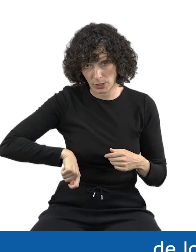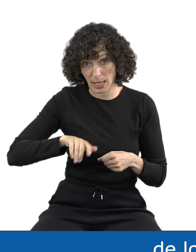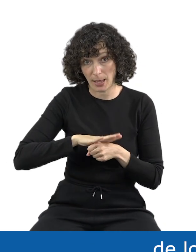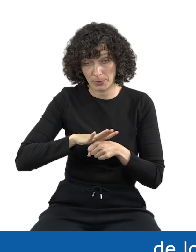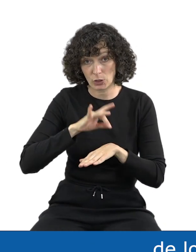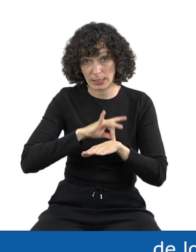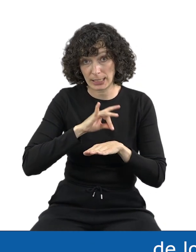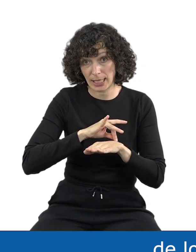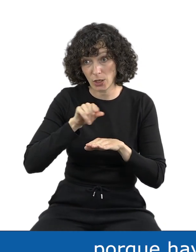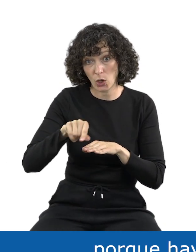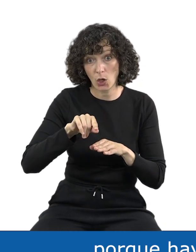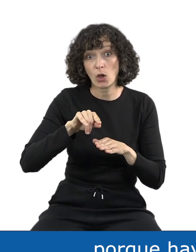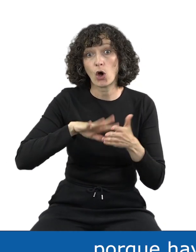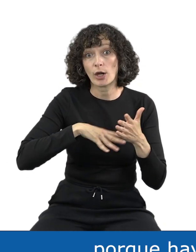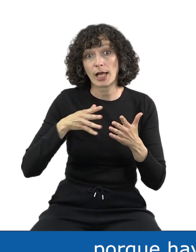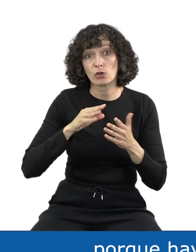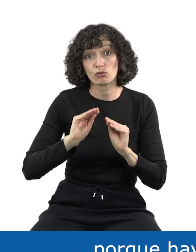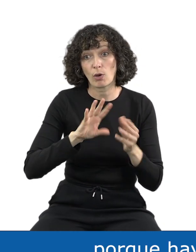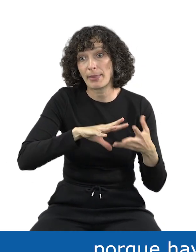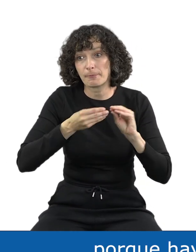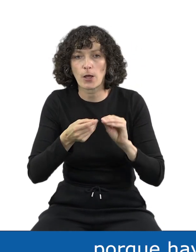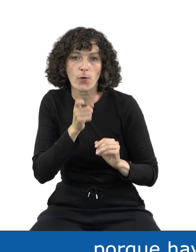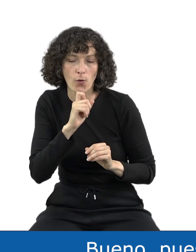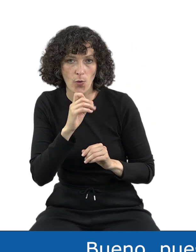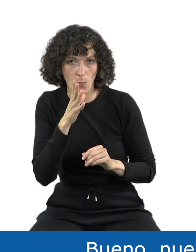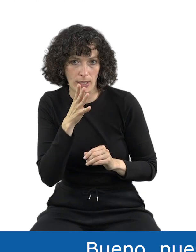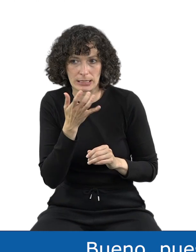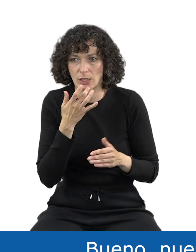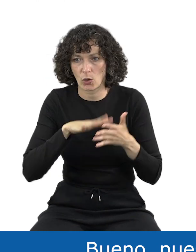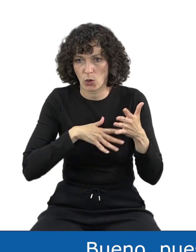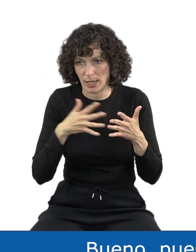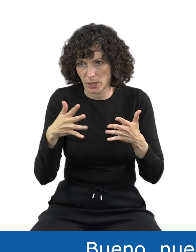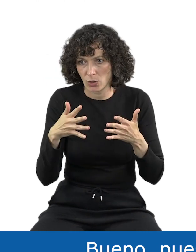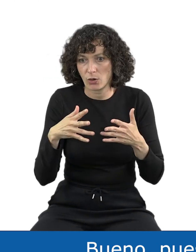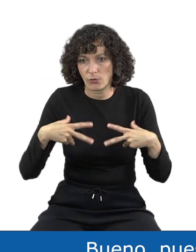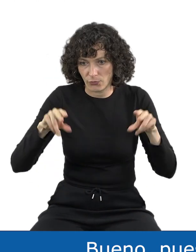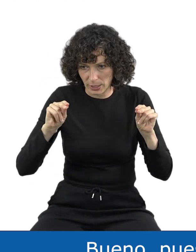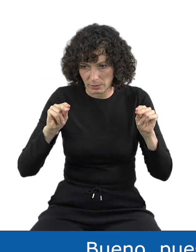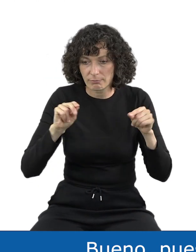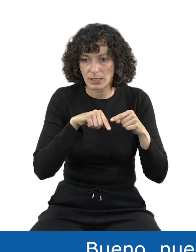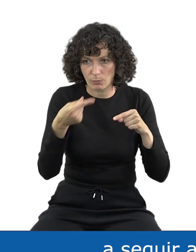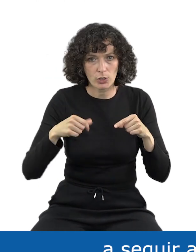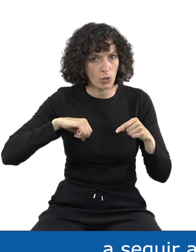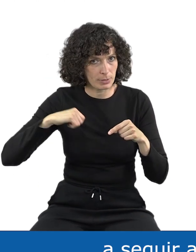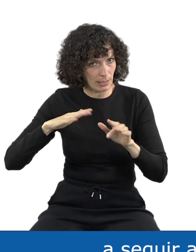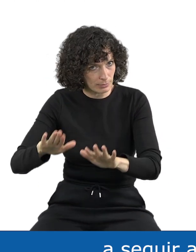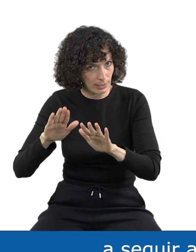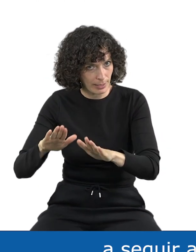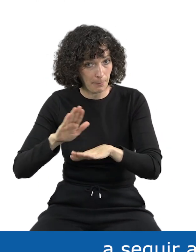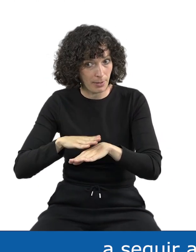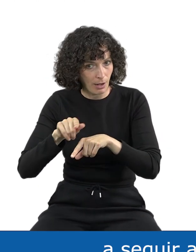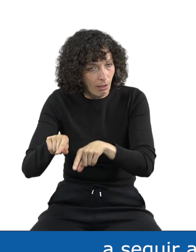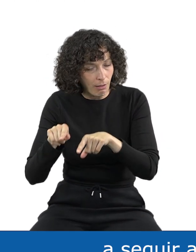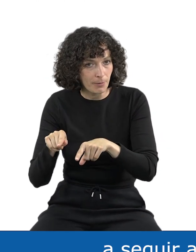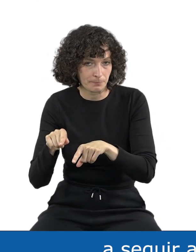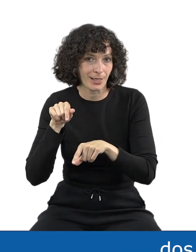profesionales del ámbito sanitario, porque hay que tener en cuenta que esto es, bueno, pues tú acabas tu jornada y te quedas en el hospital a seguir aprendiendo durante,